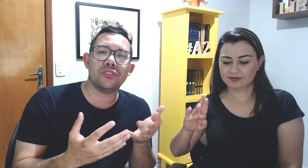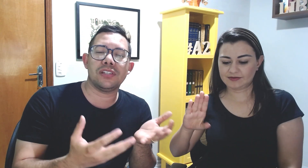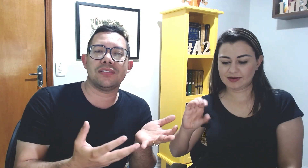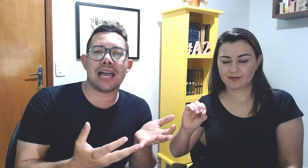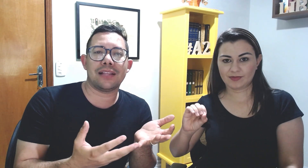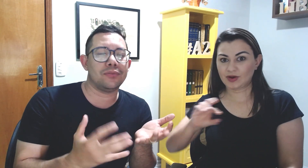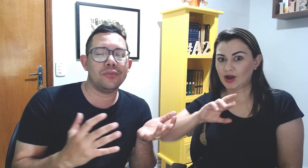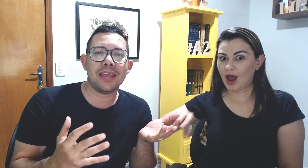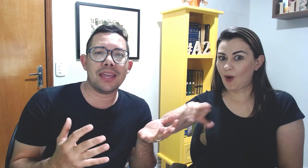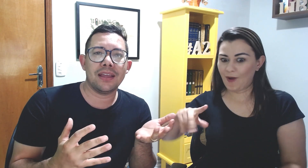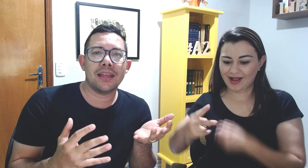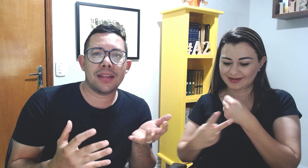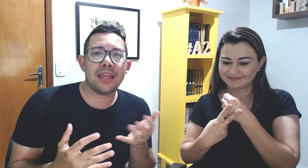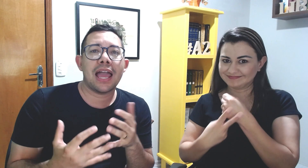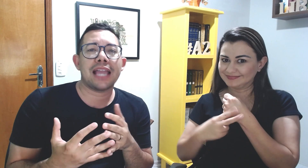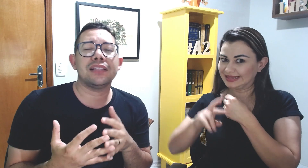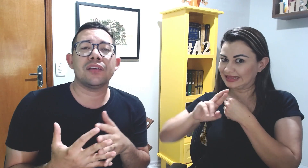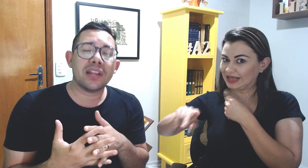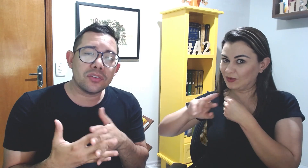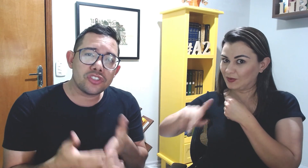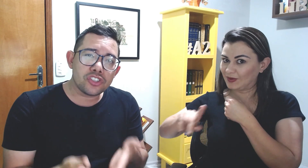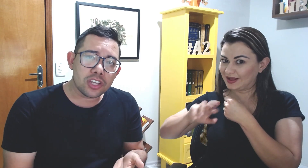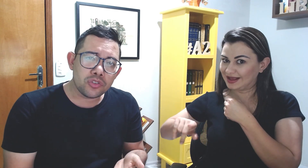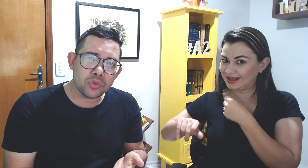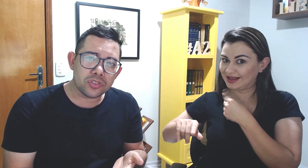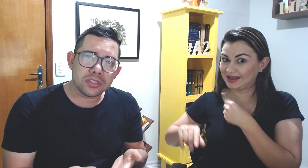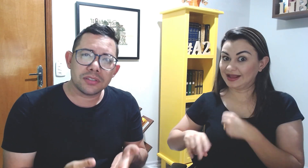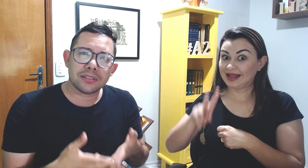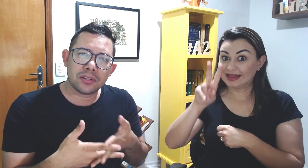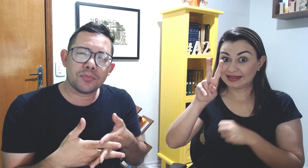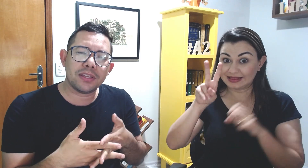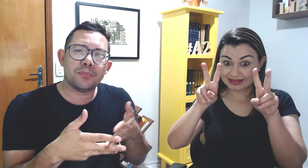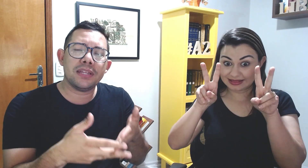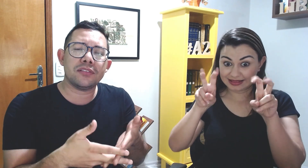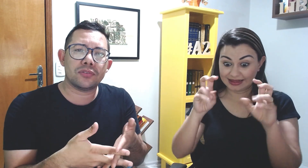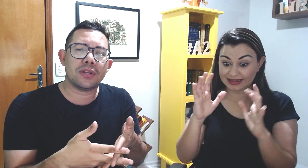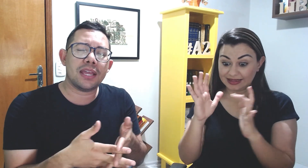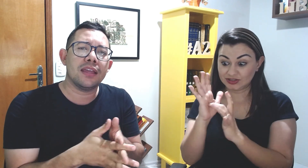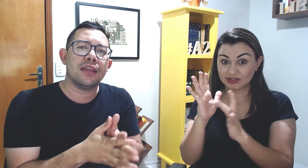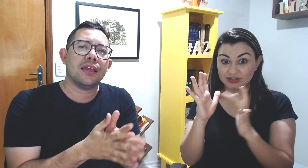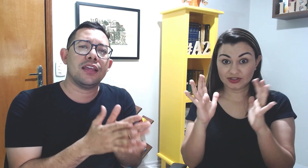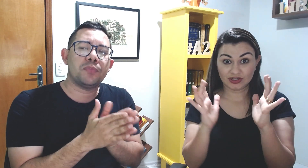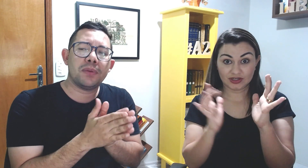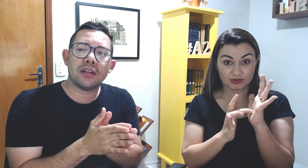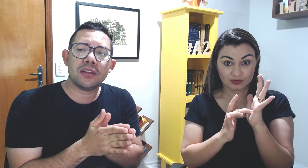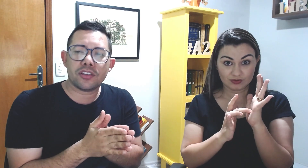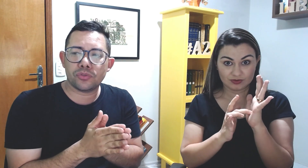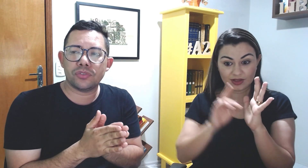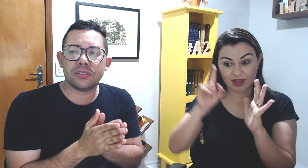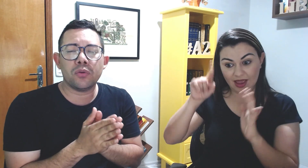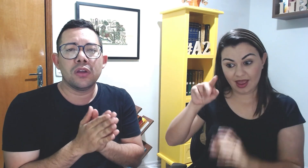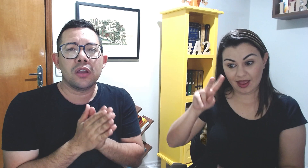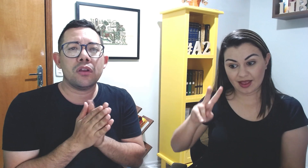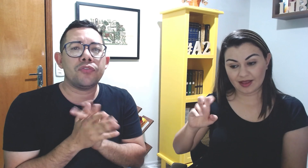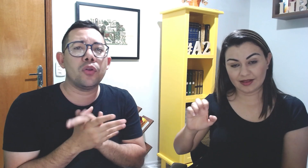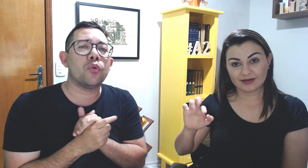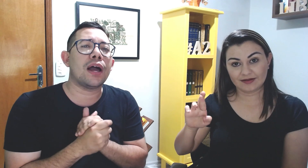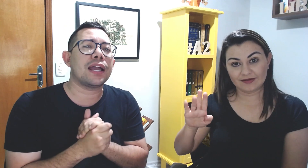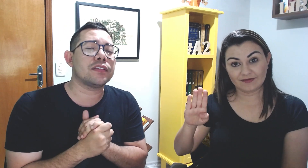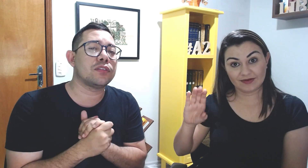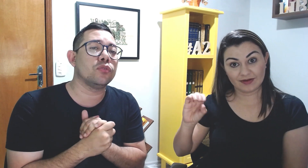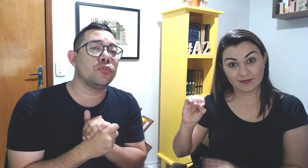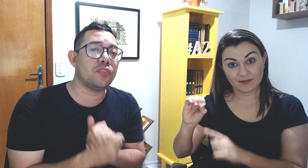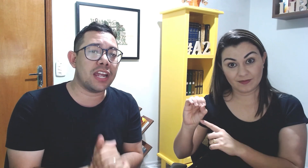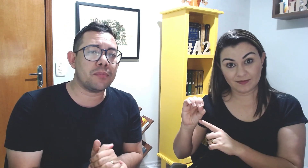português utilizado, não é, né? Aqui está falando de Jesus, está sendo bem explícito, né? Explicando Jesus. Então, quando ele falou